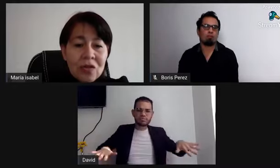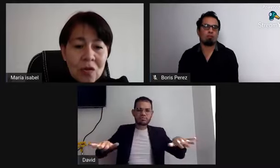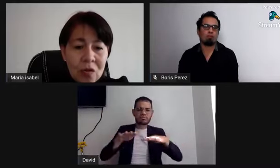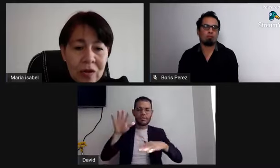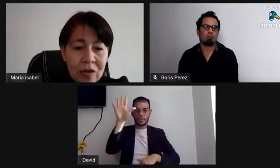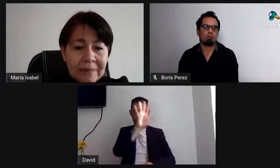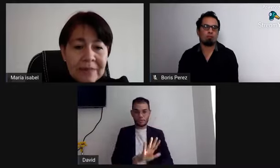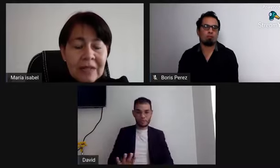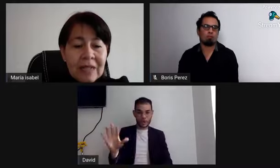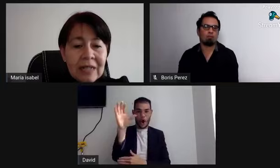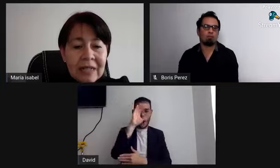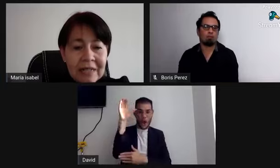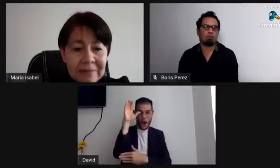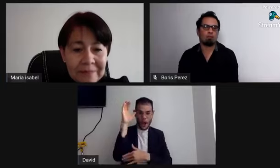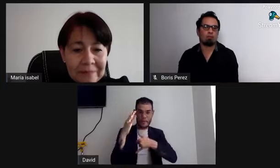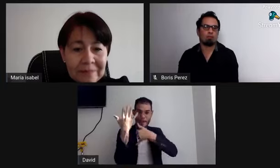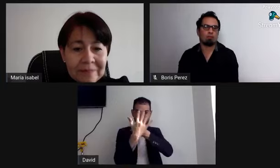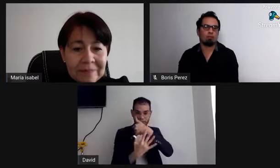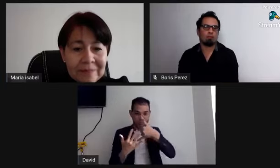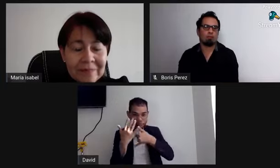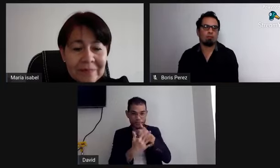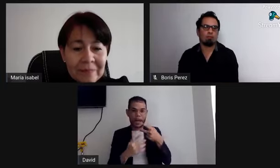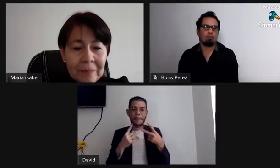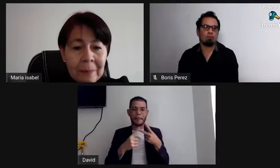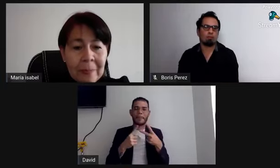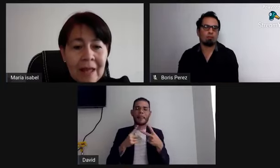la historia.